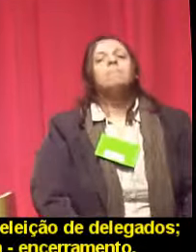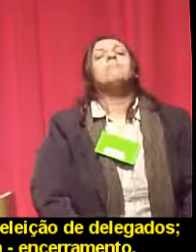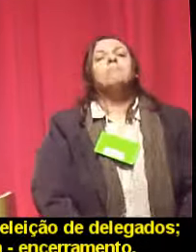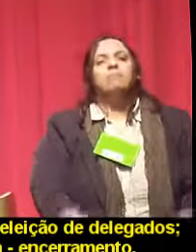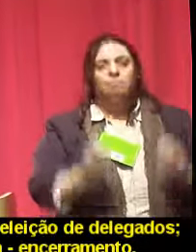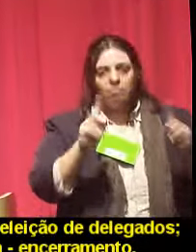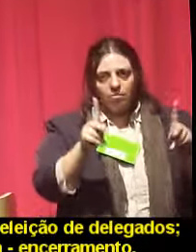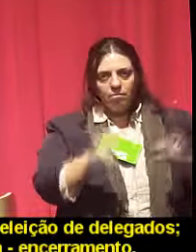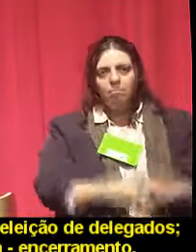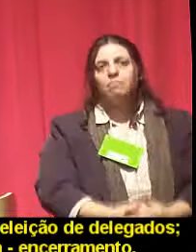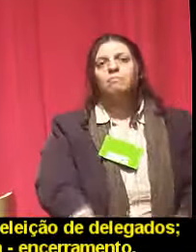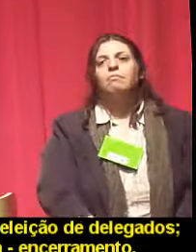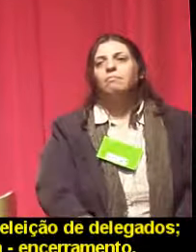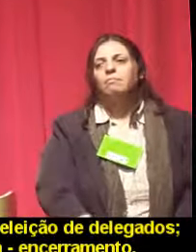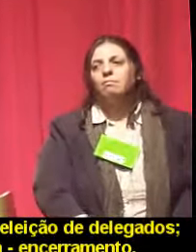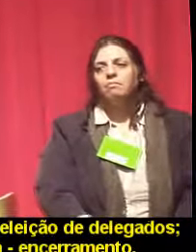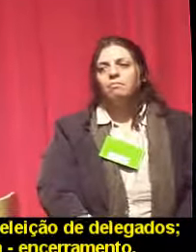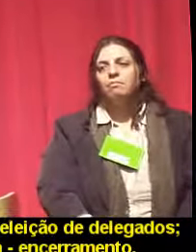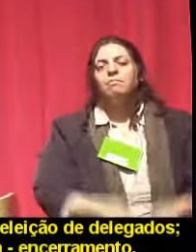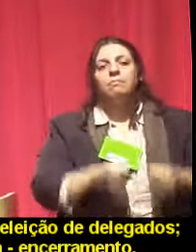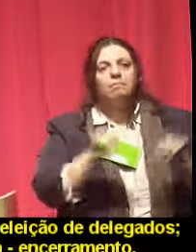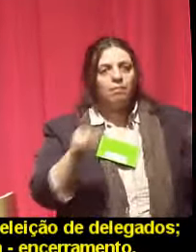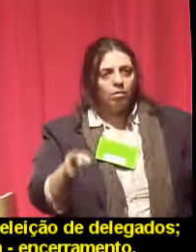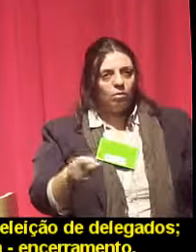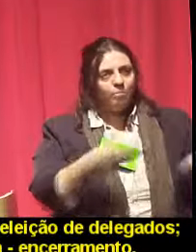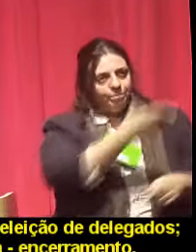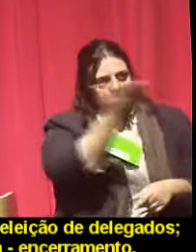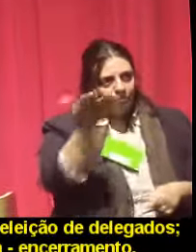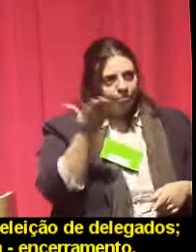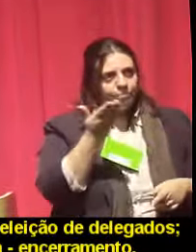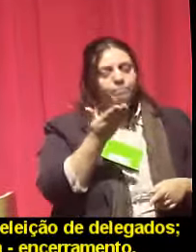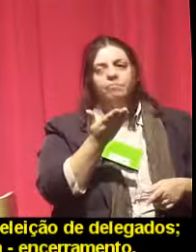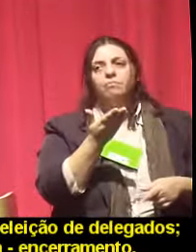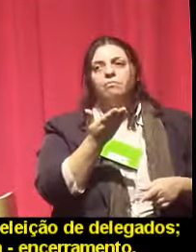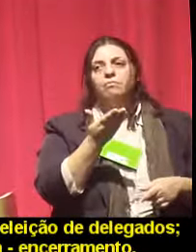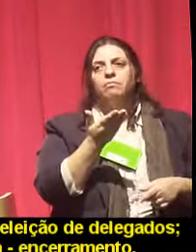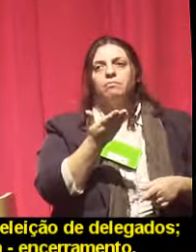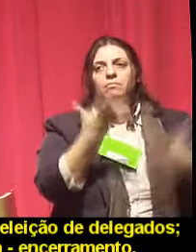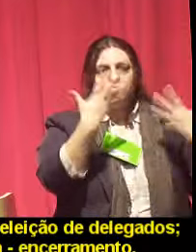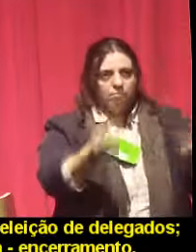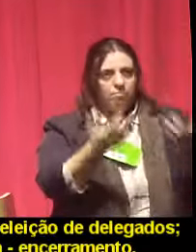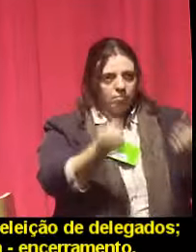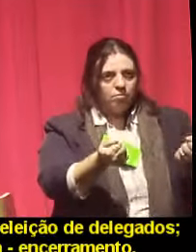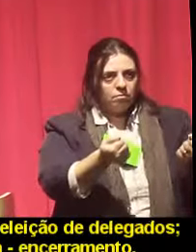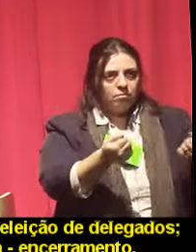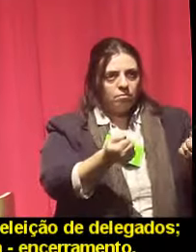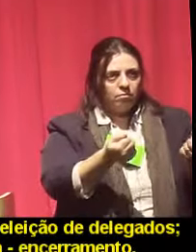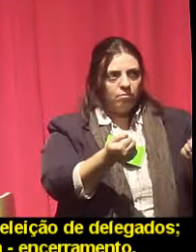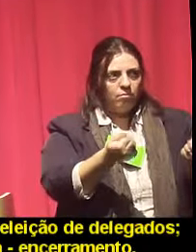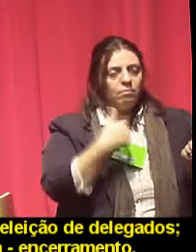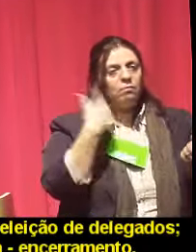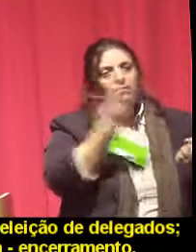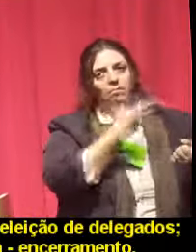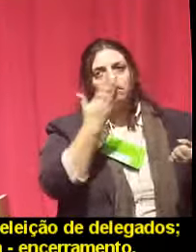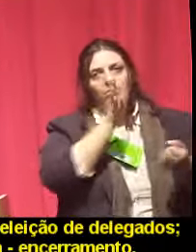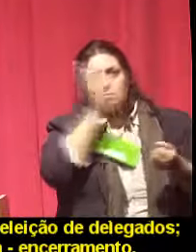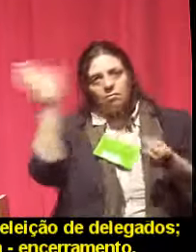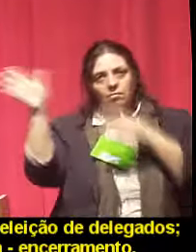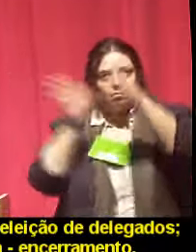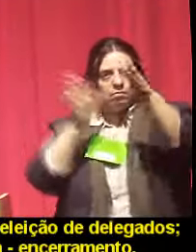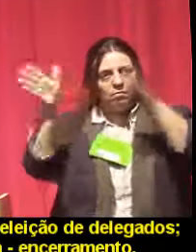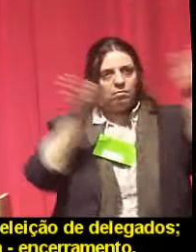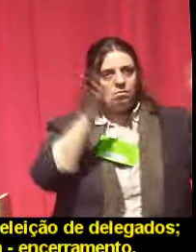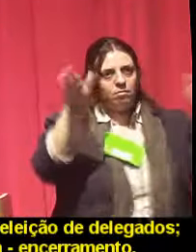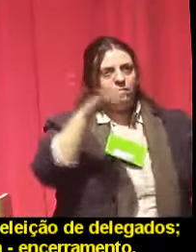Ok? Bom, então, sendo assim, eu proponho que a gente se dirija às salas